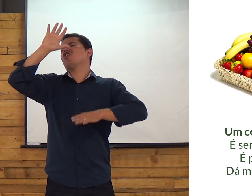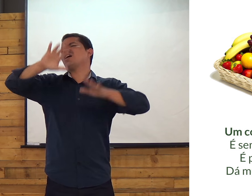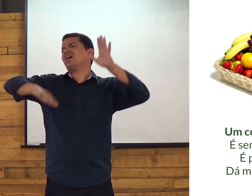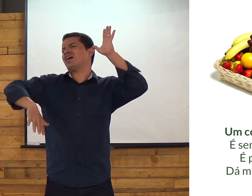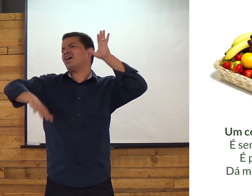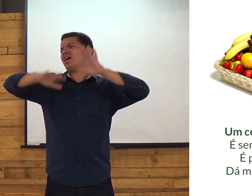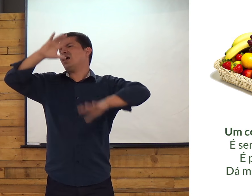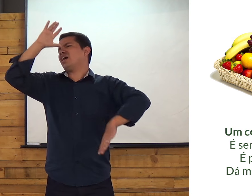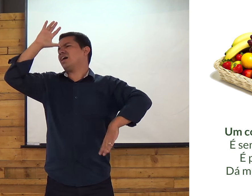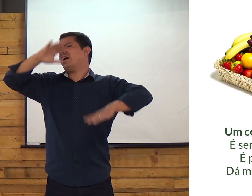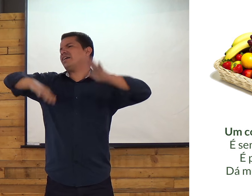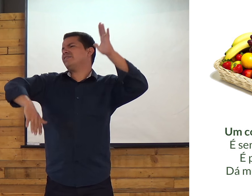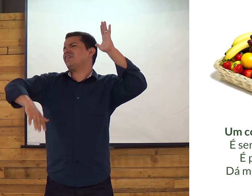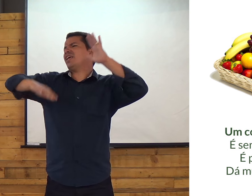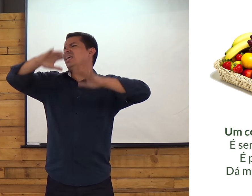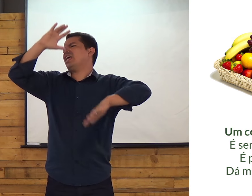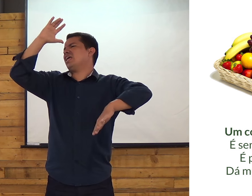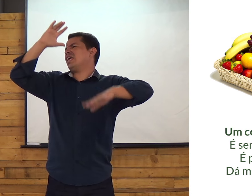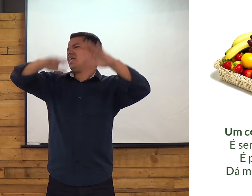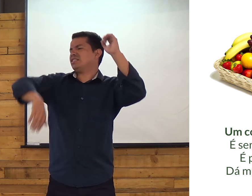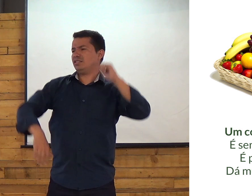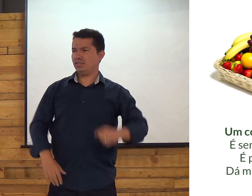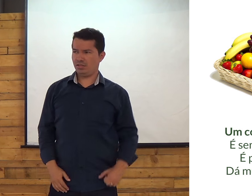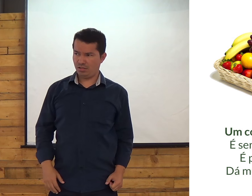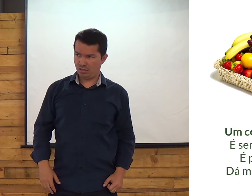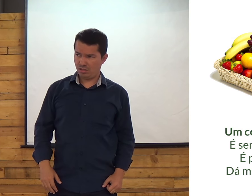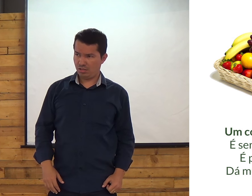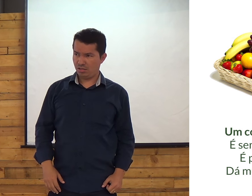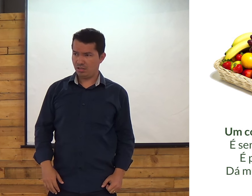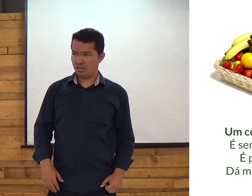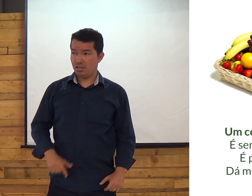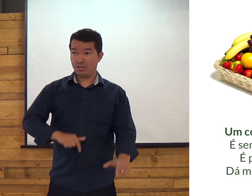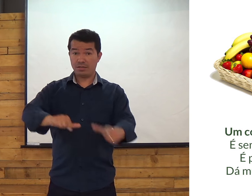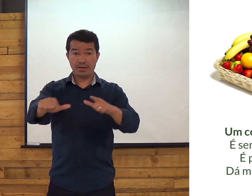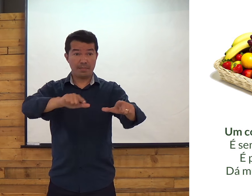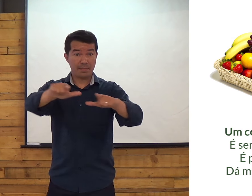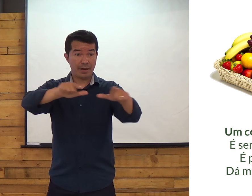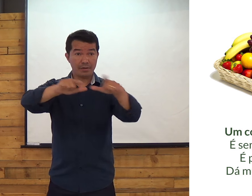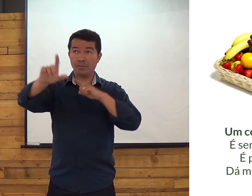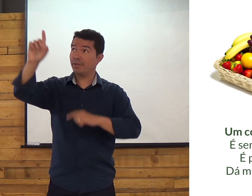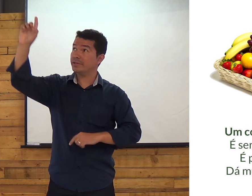Vem à igreja às vezes, de vez em quando.